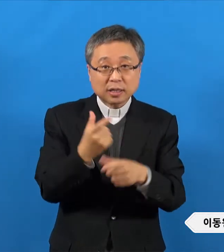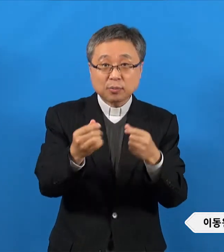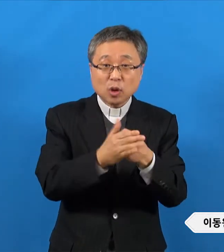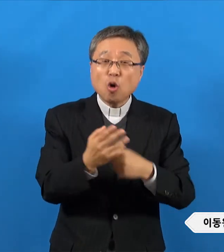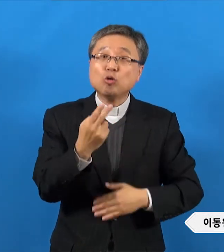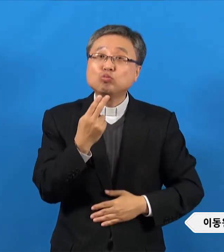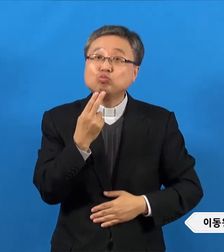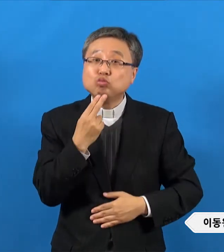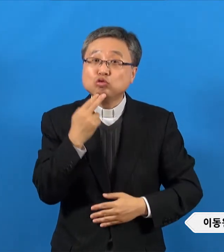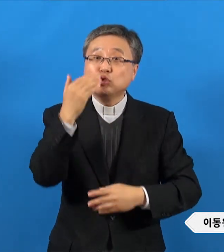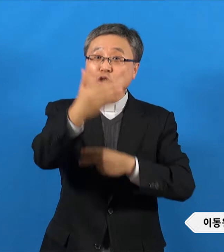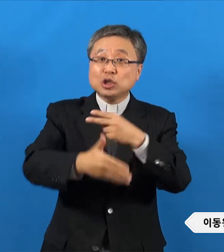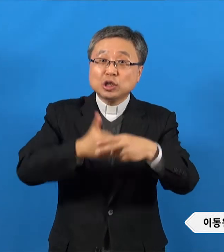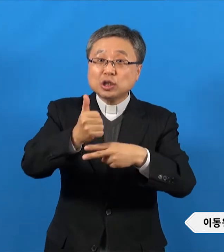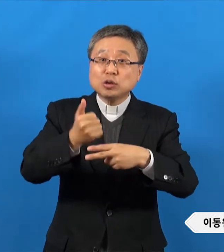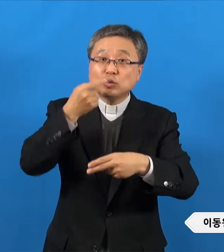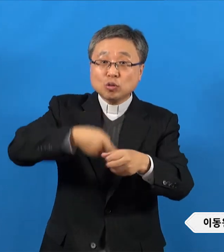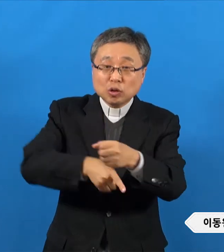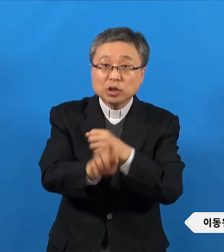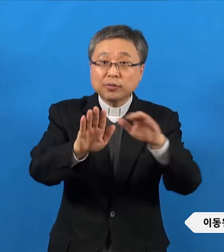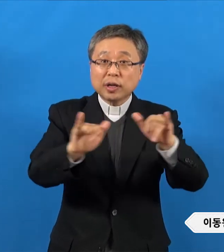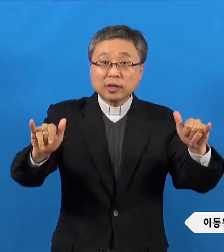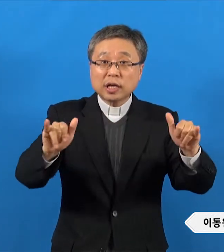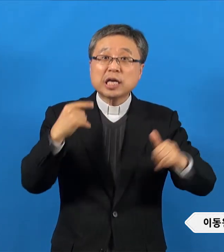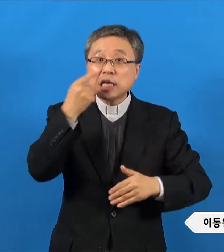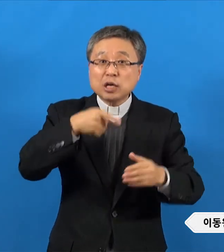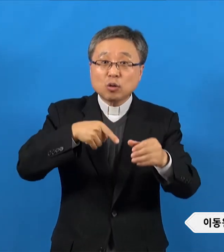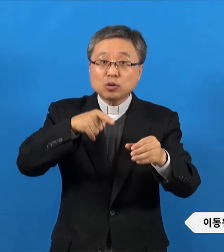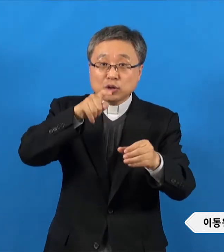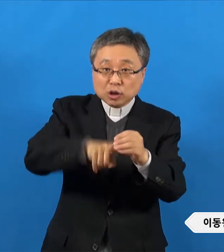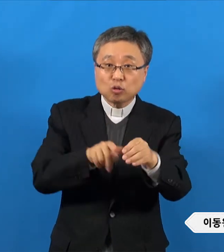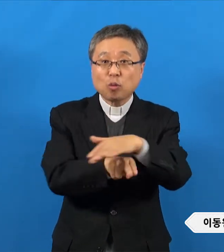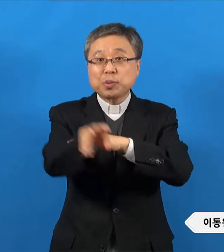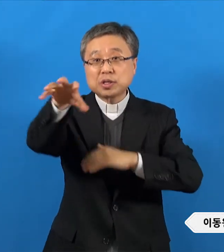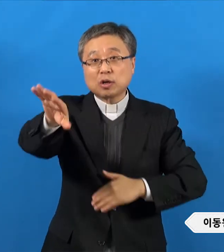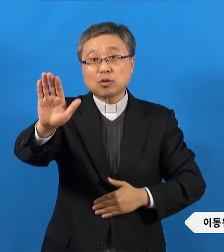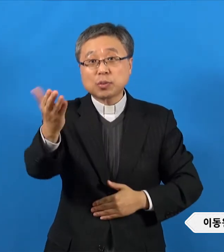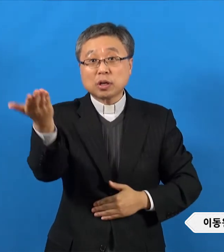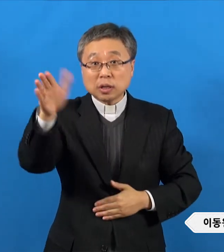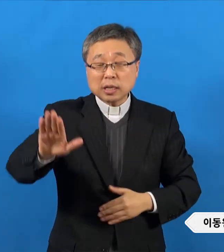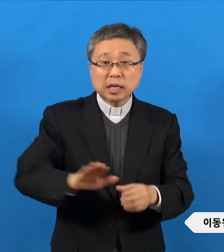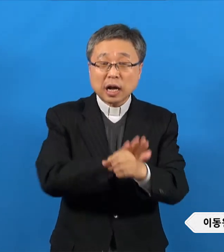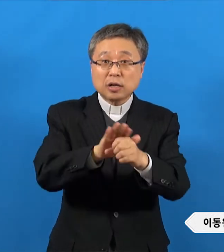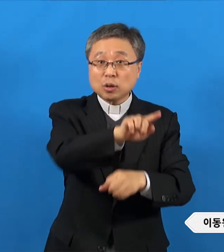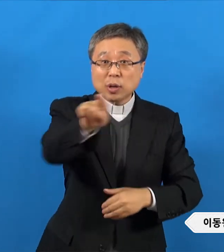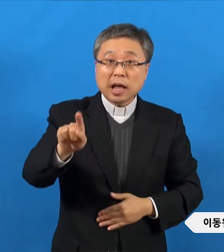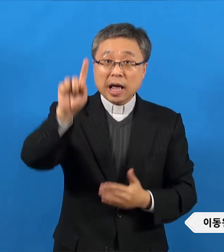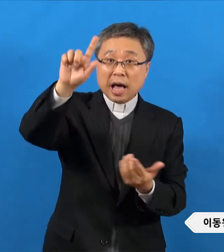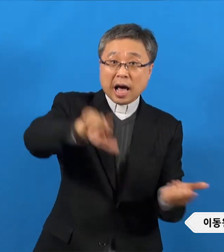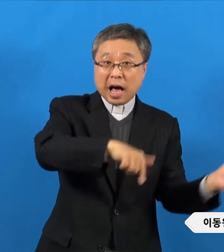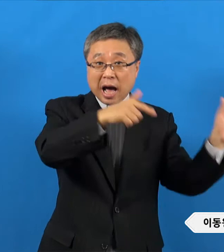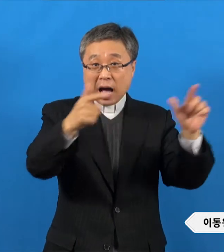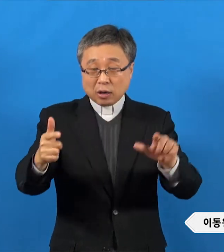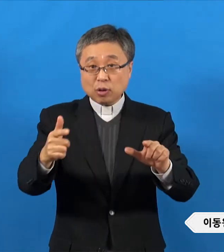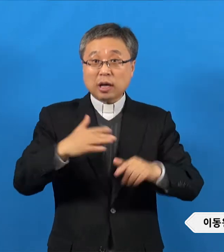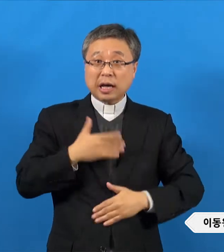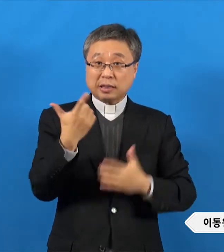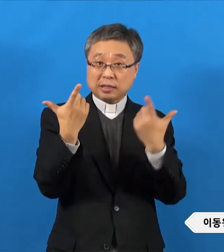어쩌면 이론적 도피처가 된 것입니다. 그러나 사랑하는 여러분, 우리는 모두 한날에 죽어야 합니다. 그리고 죽음의 강을 건넌